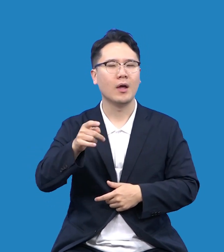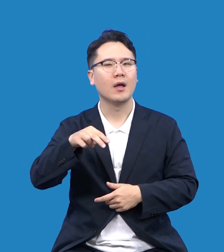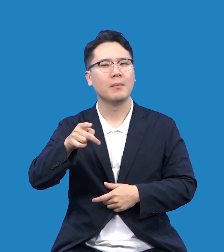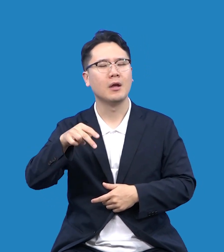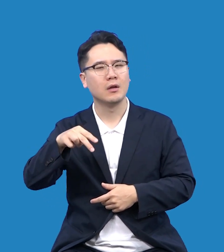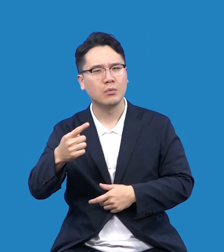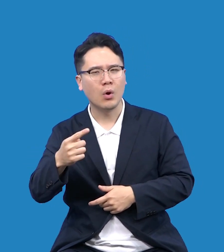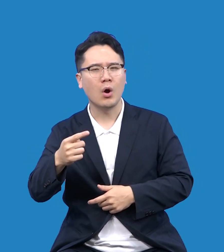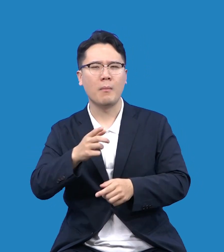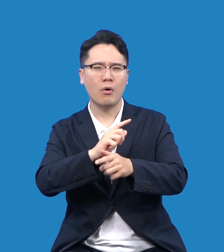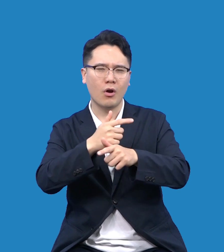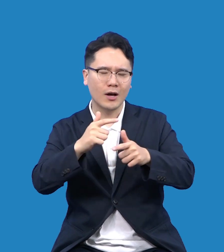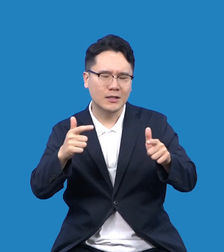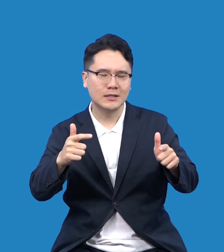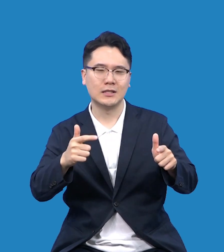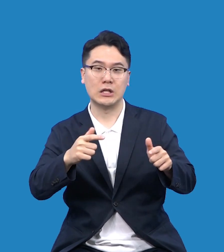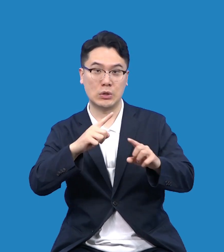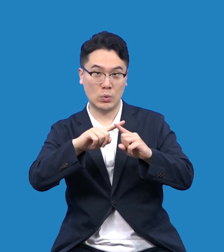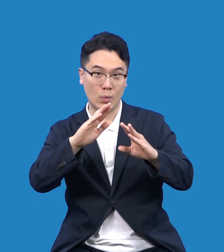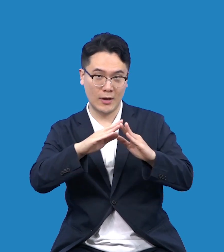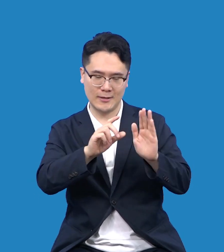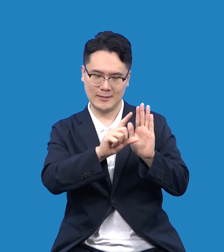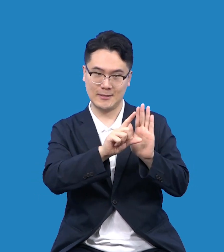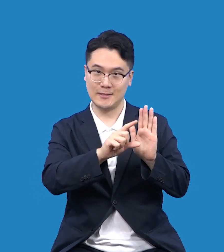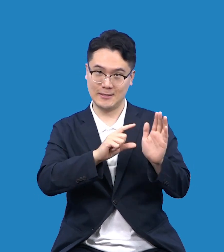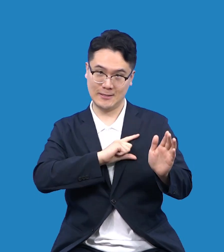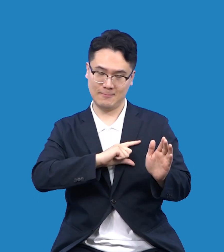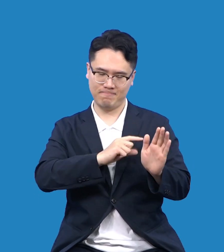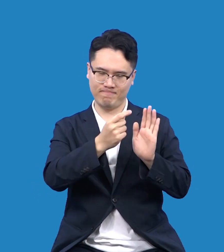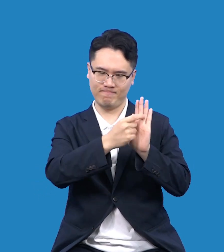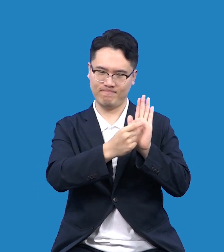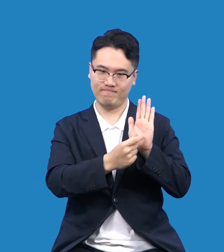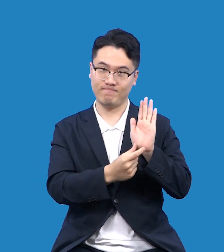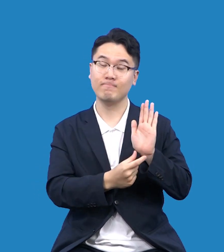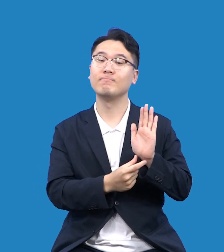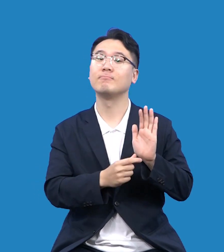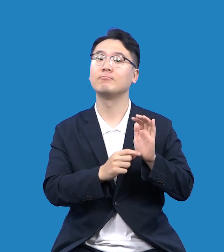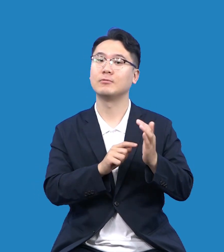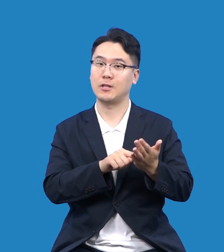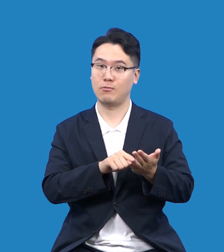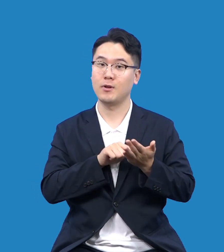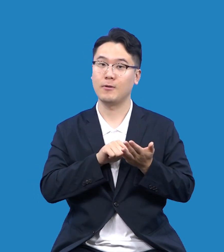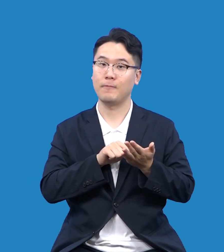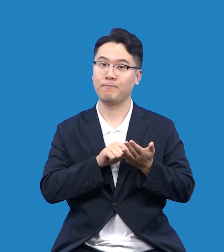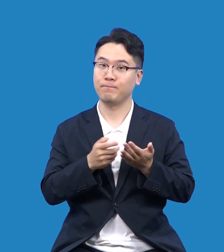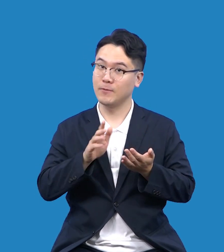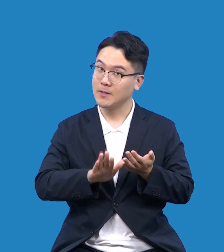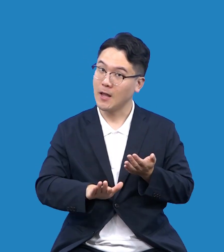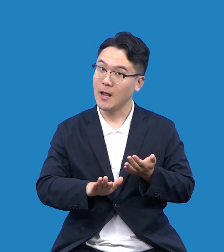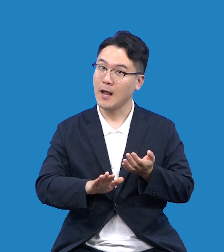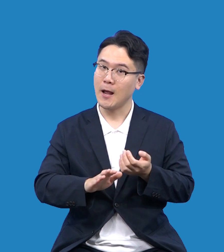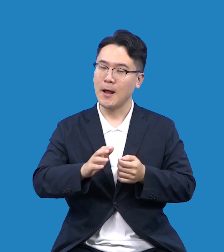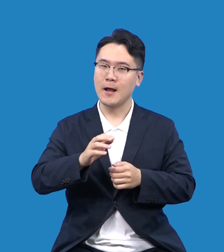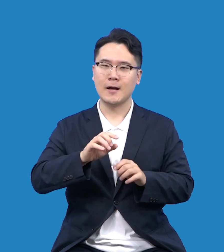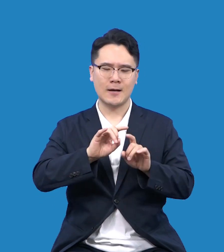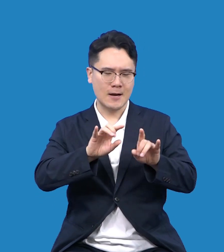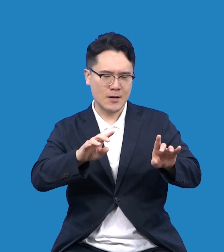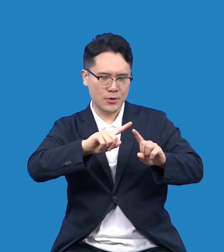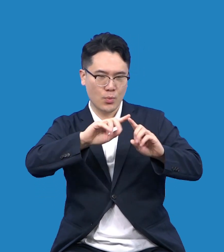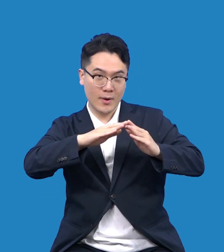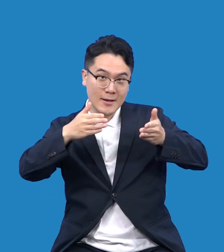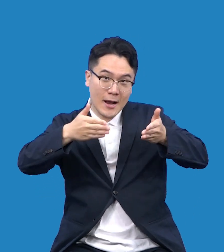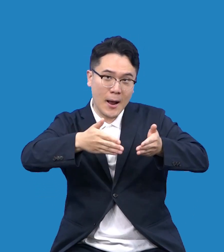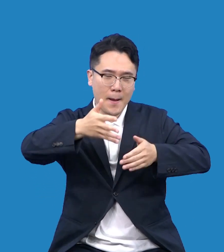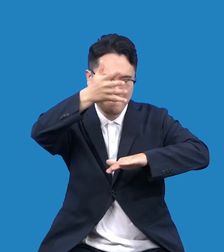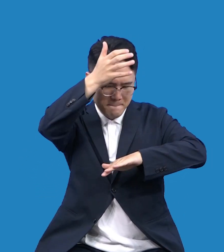에서보두사빌라 이렇게 7교회가 나오죠. 그런데 각 교회를 향한 마지막 대목에 빠지지 않는 대목이